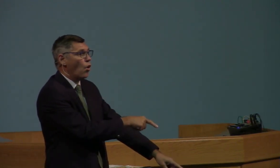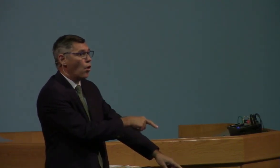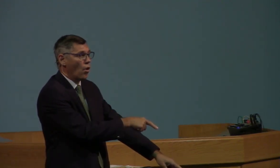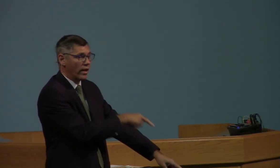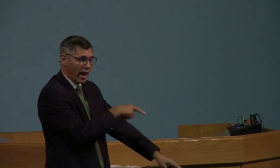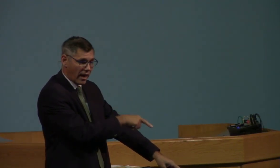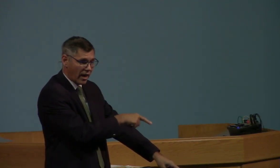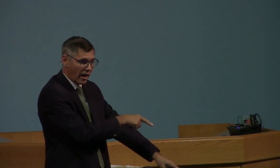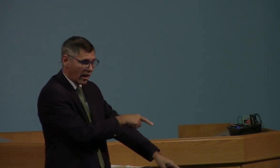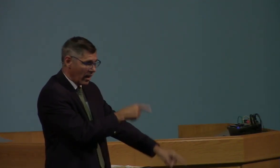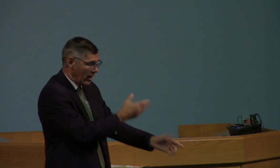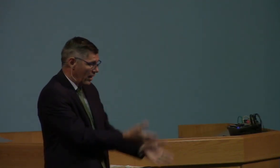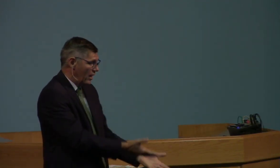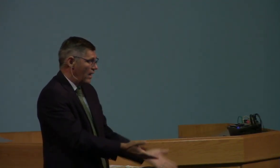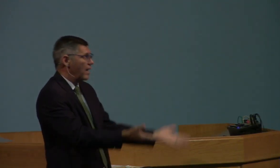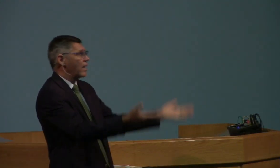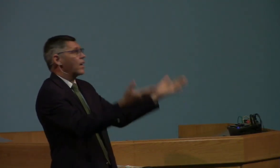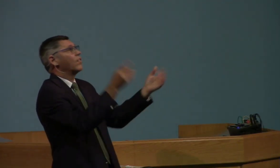jy eer vir God.